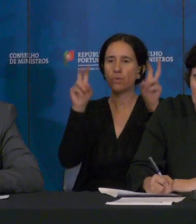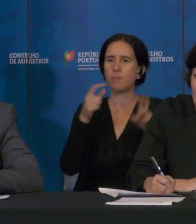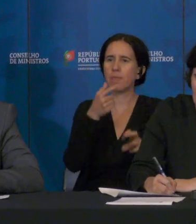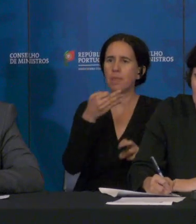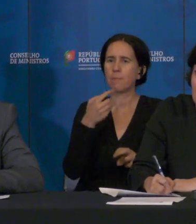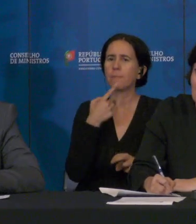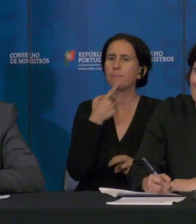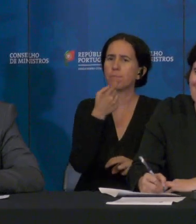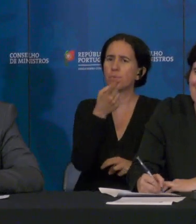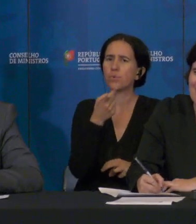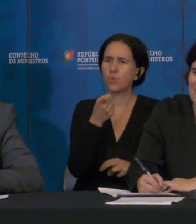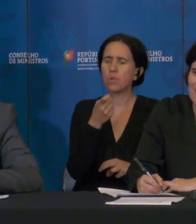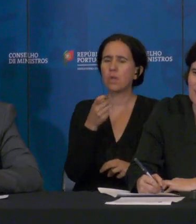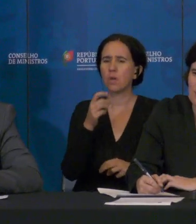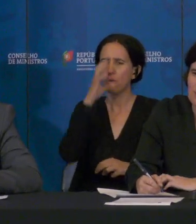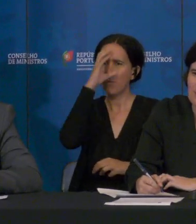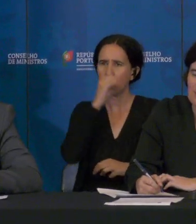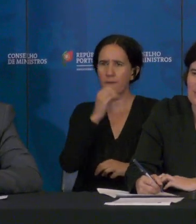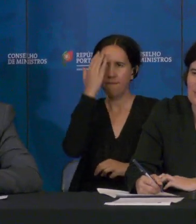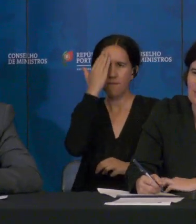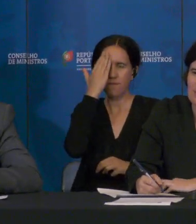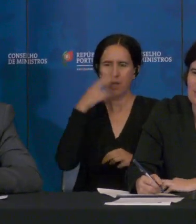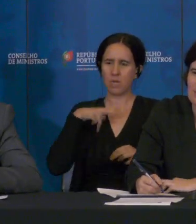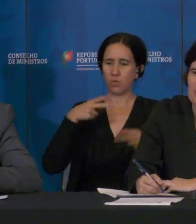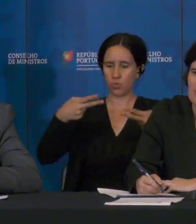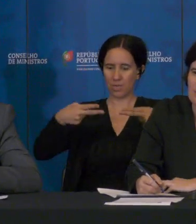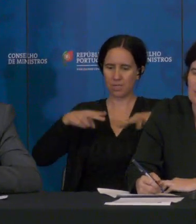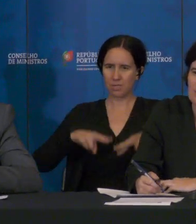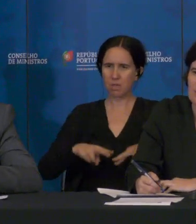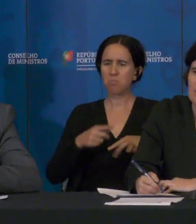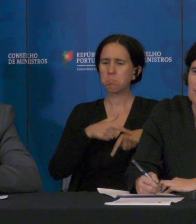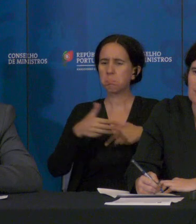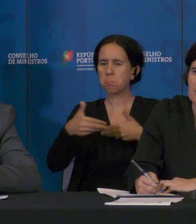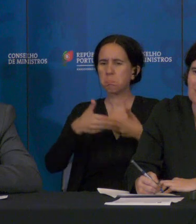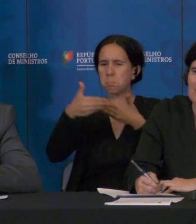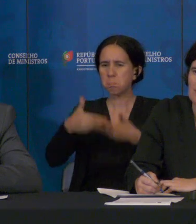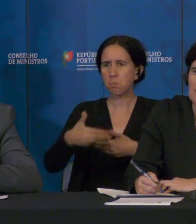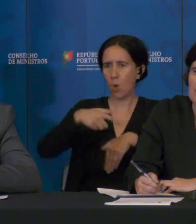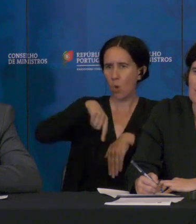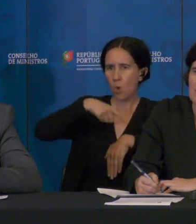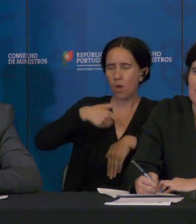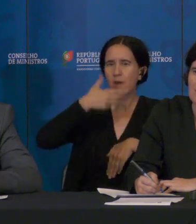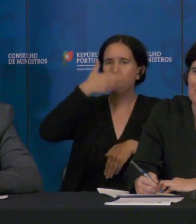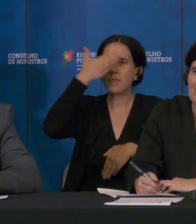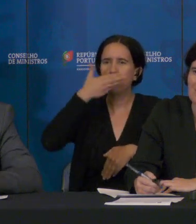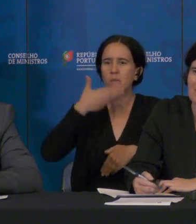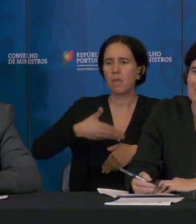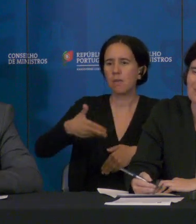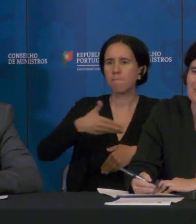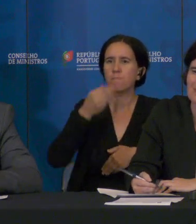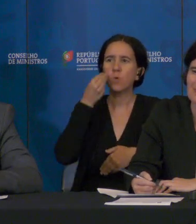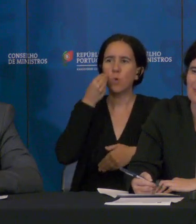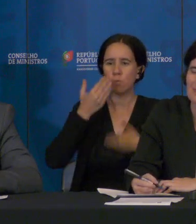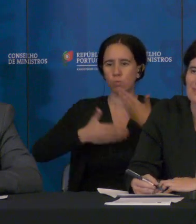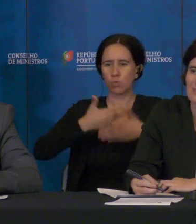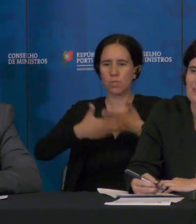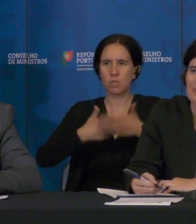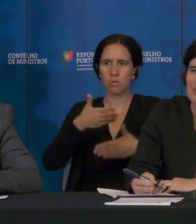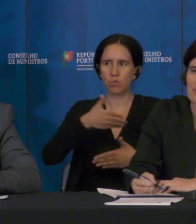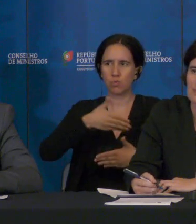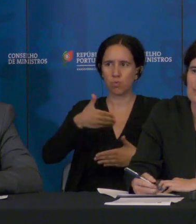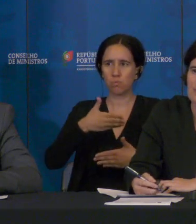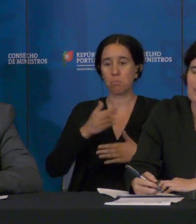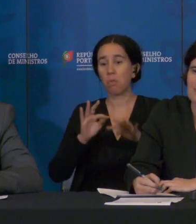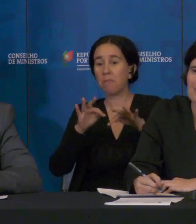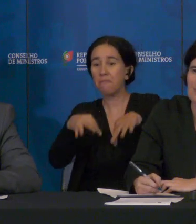nacionalização. Qual é o prazo que é dado a estas negociações? São horas, são dias para que este processo